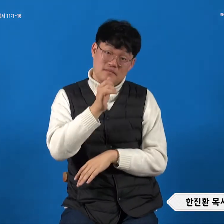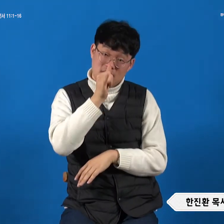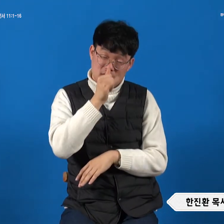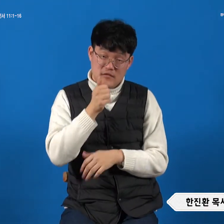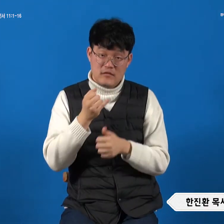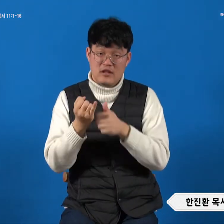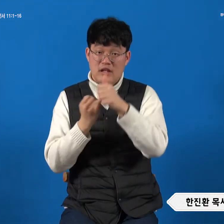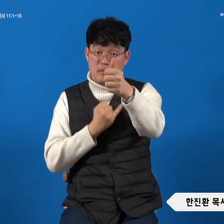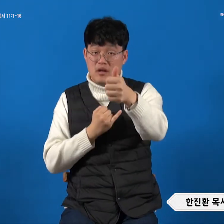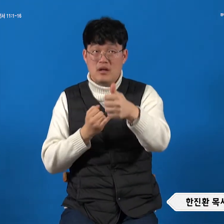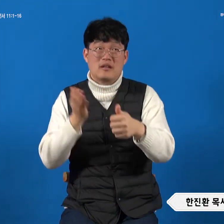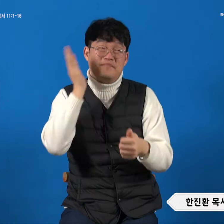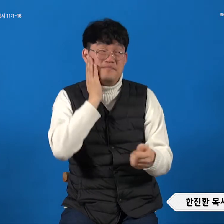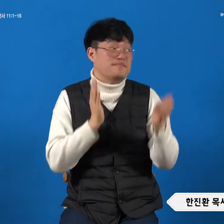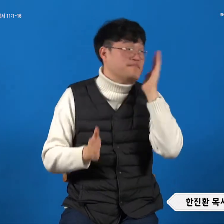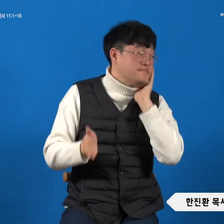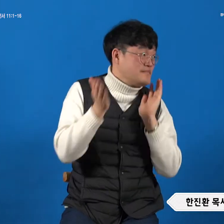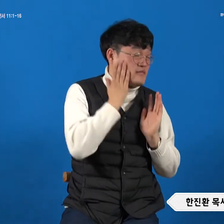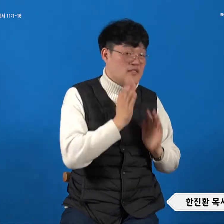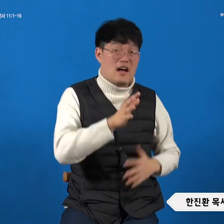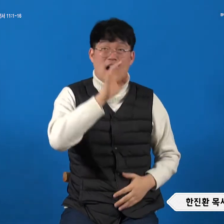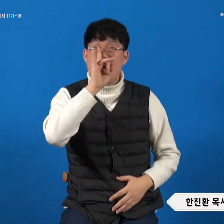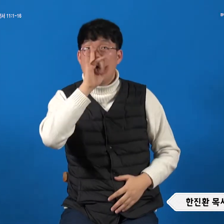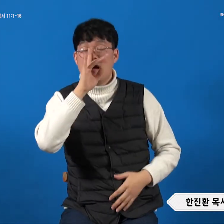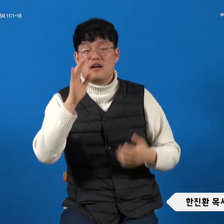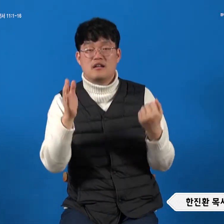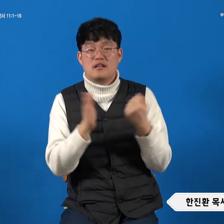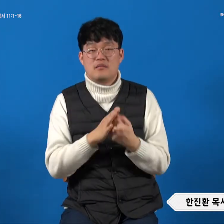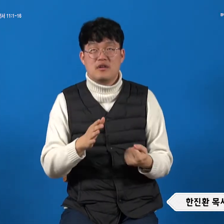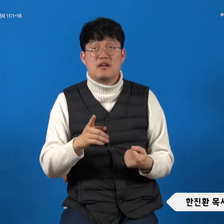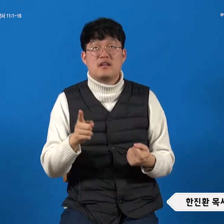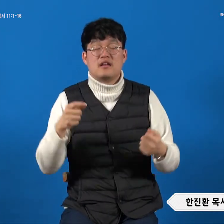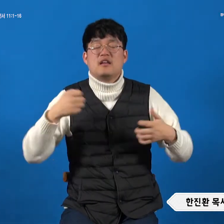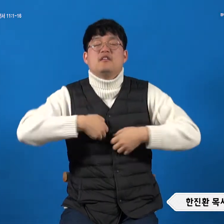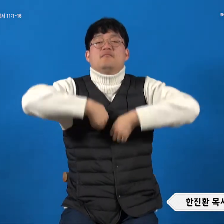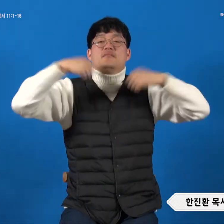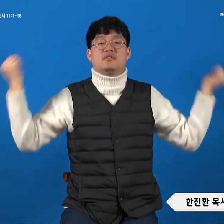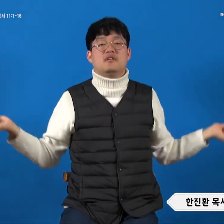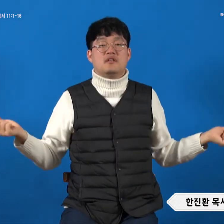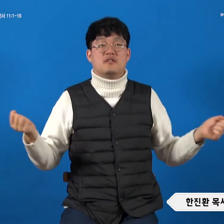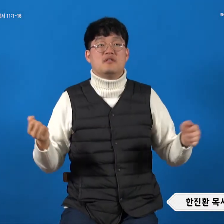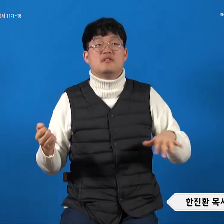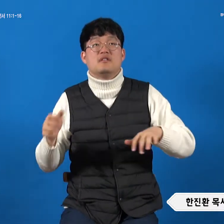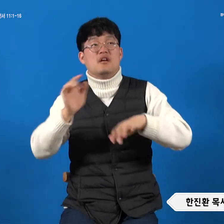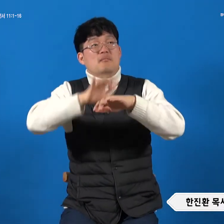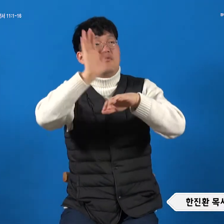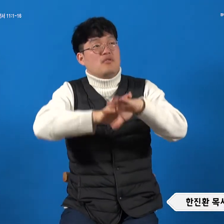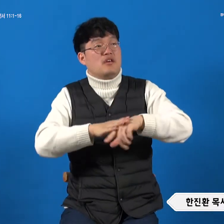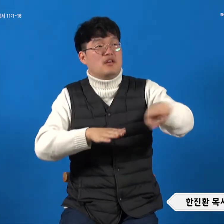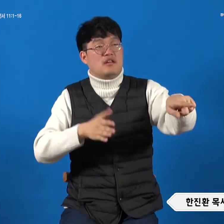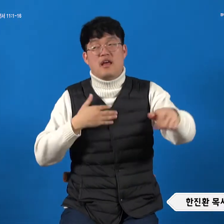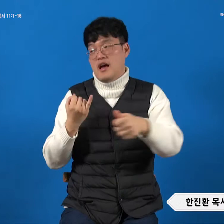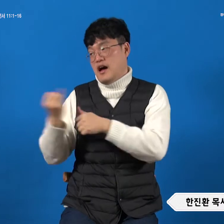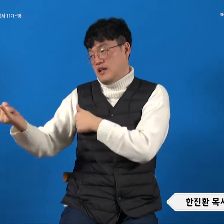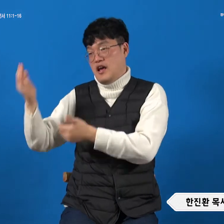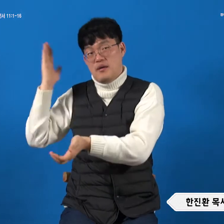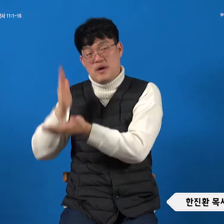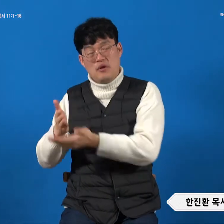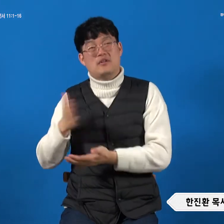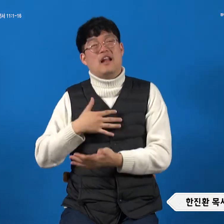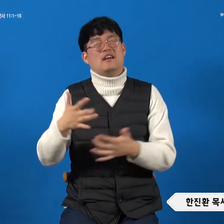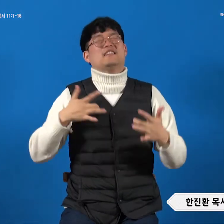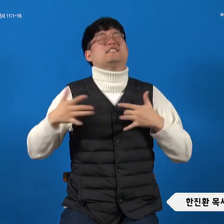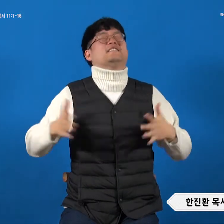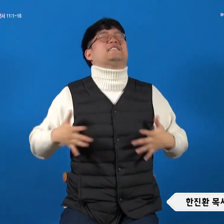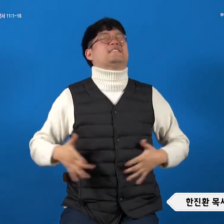막 몇 번 이렇게 하다가 안 잡히니까 자기 우통을 벗었습니다. 모기 이놈들, 내 아내를 물지 말고 나를 물으라.